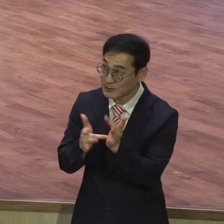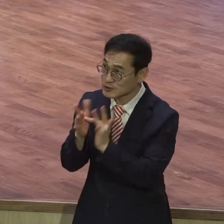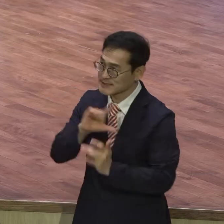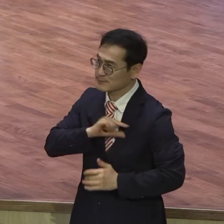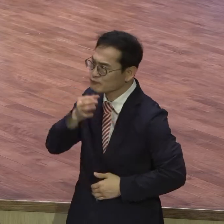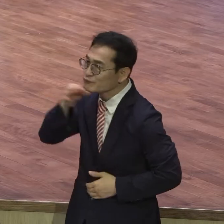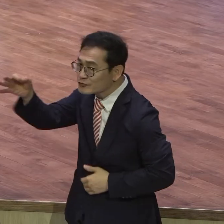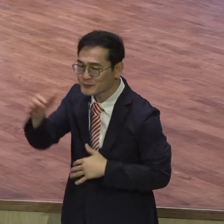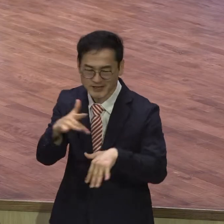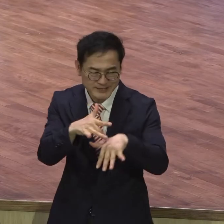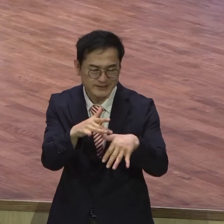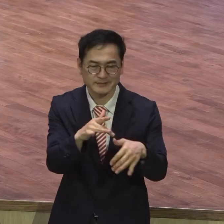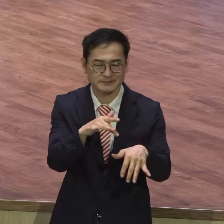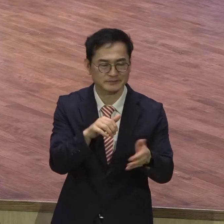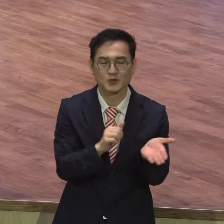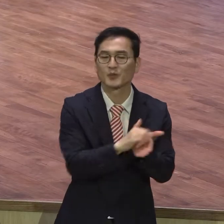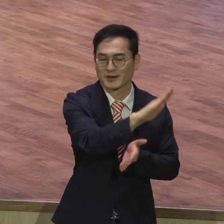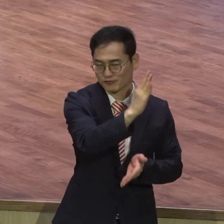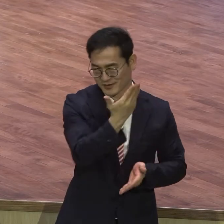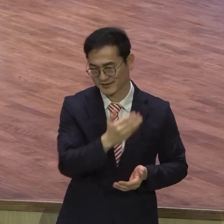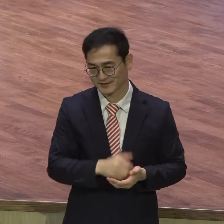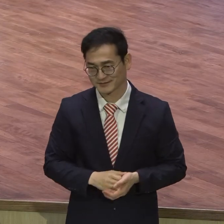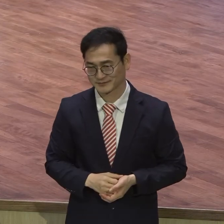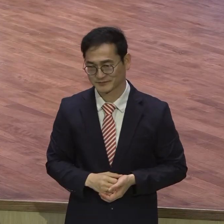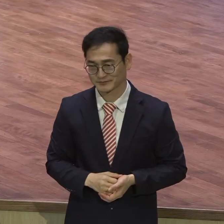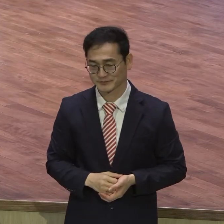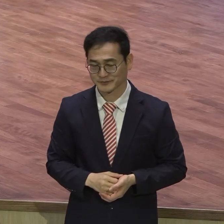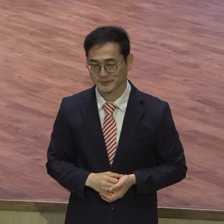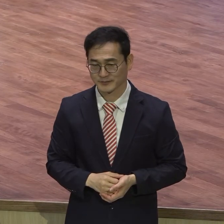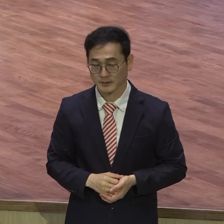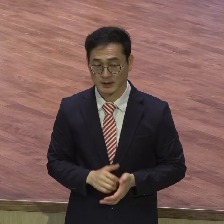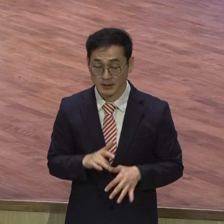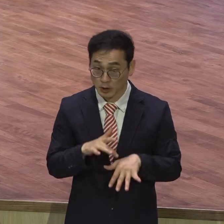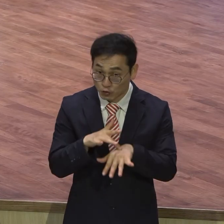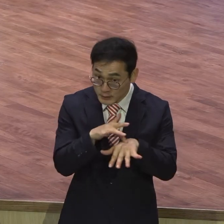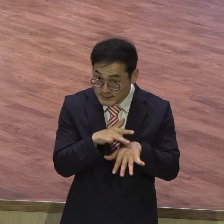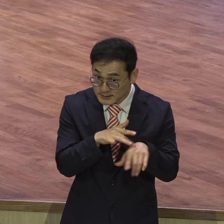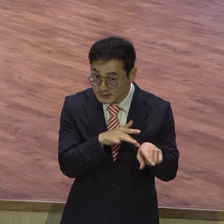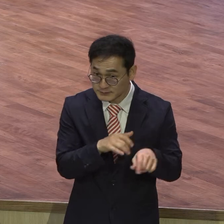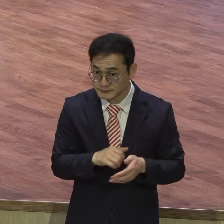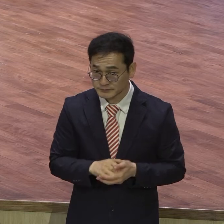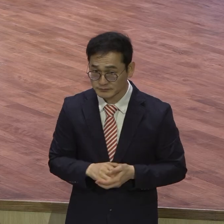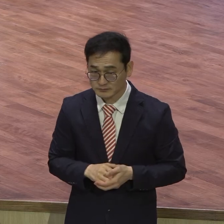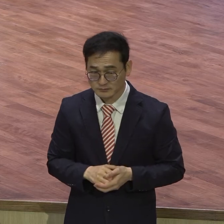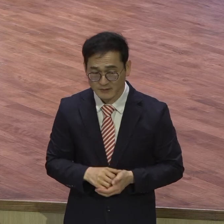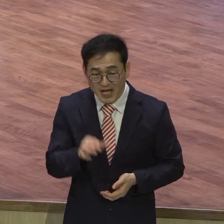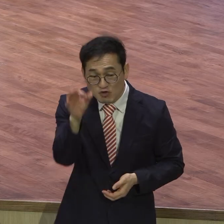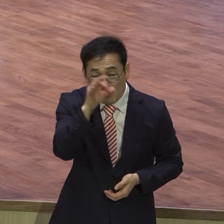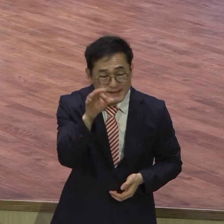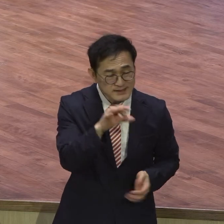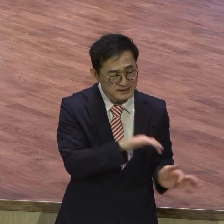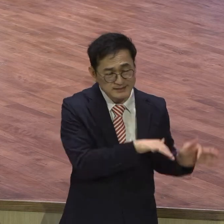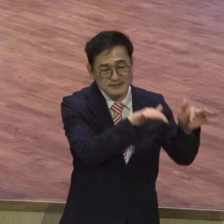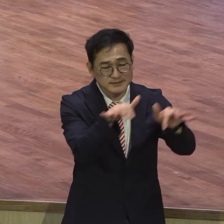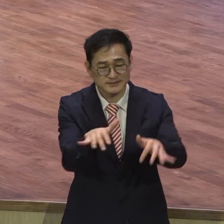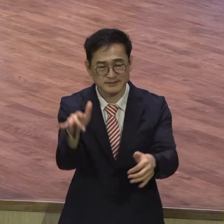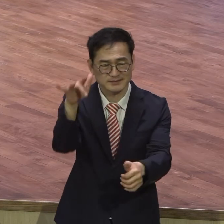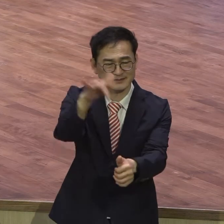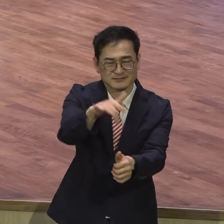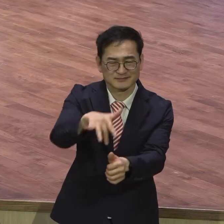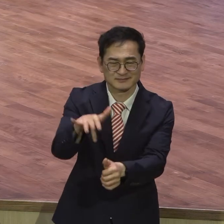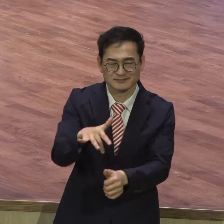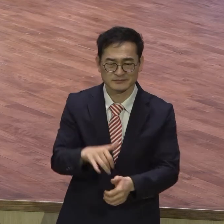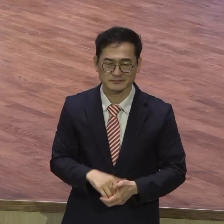자신들의 이 운명을 알아채린 귀신들은 주변에 있던 돼지대에 들어가기를